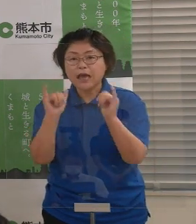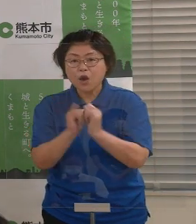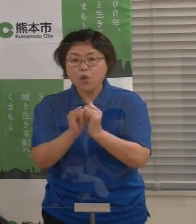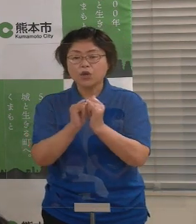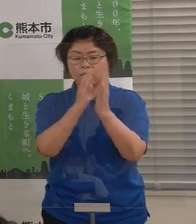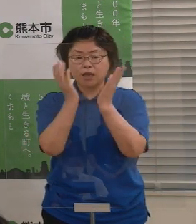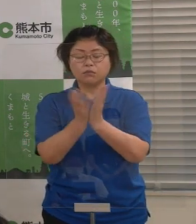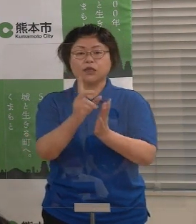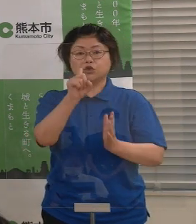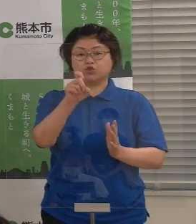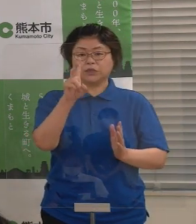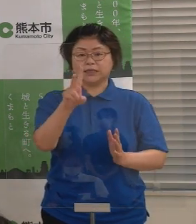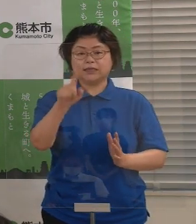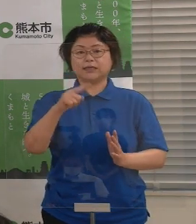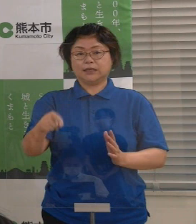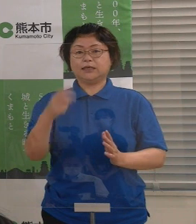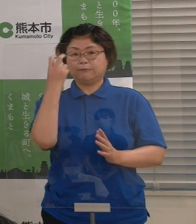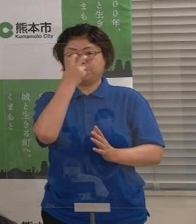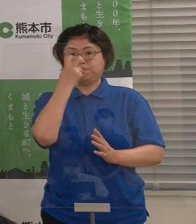人、